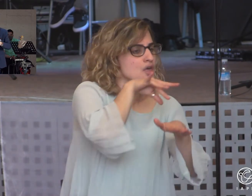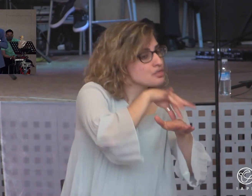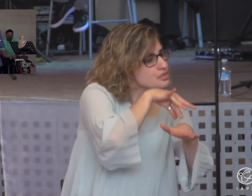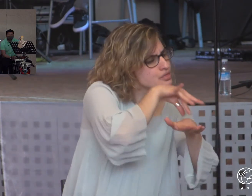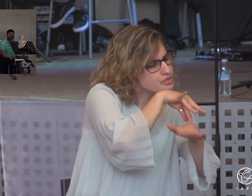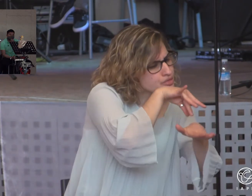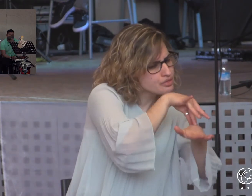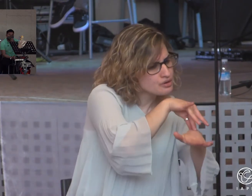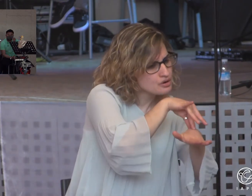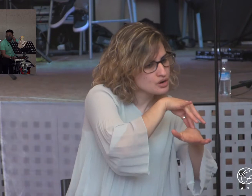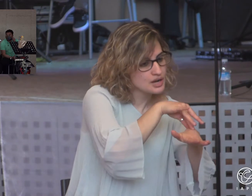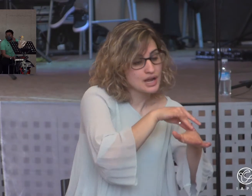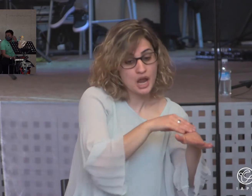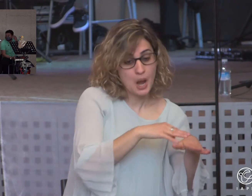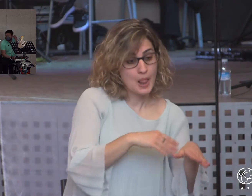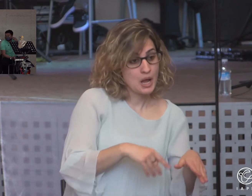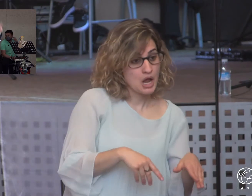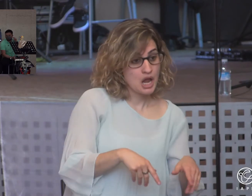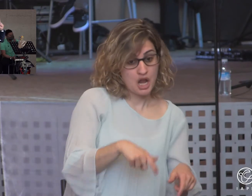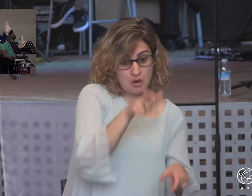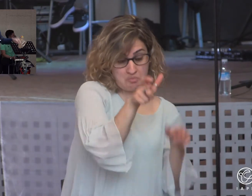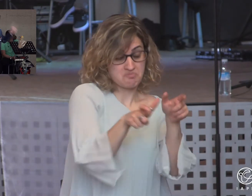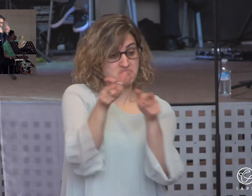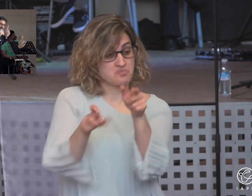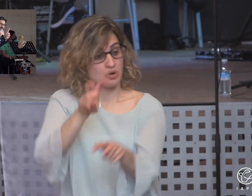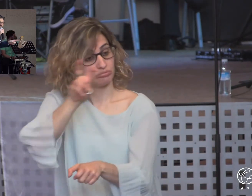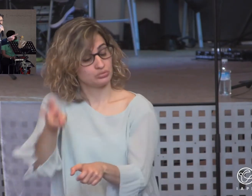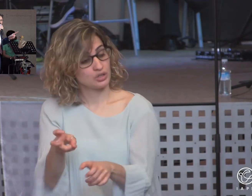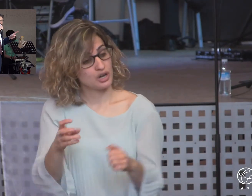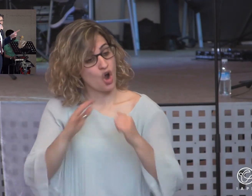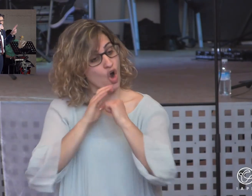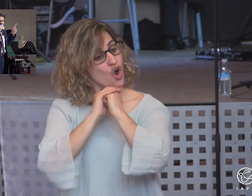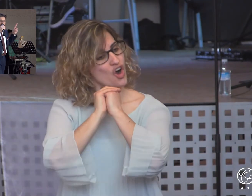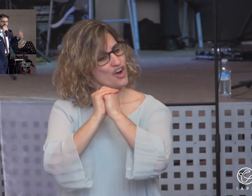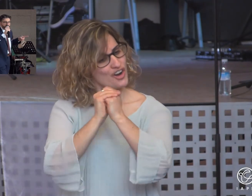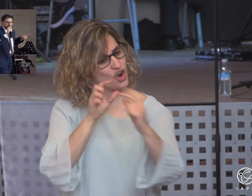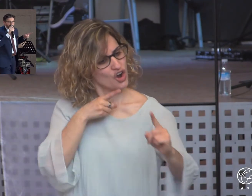oración eficaz puede muchísimo. En memoria